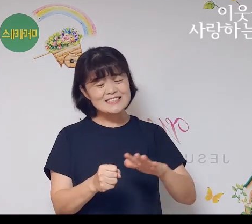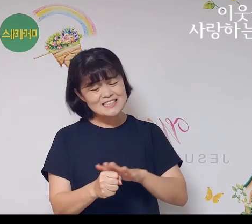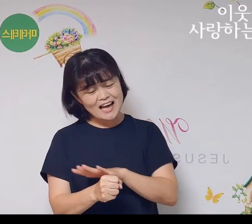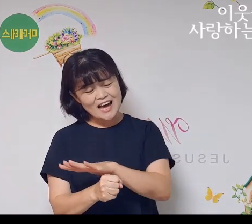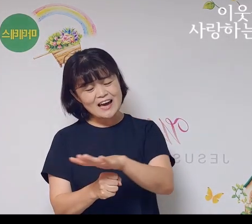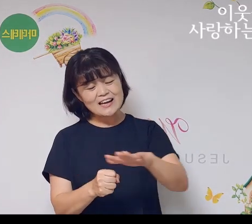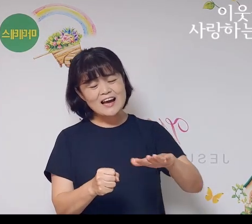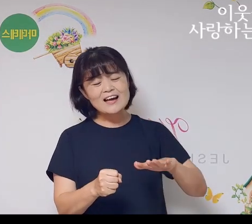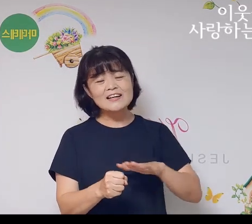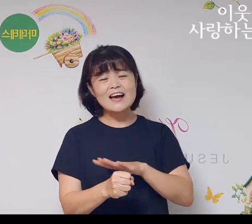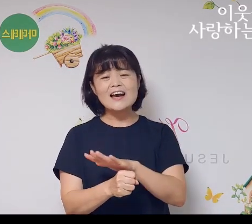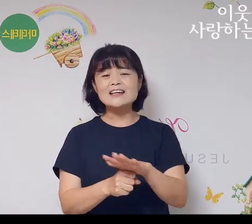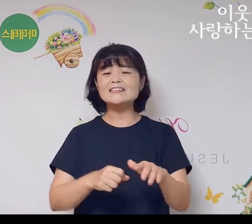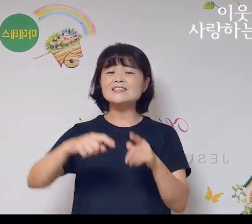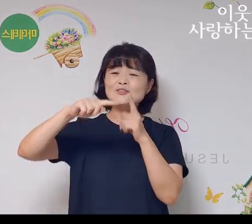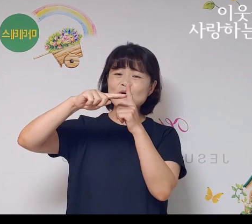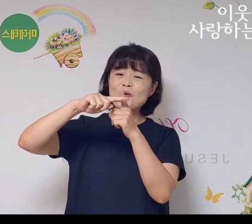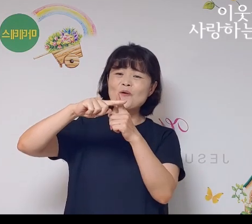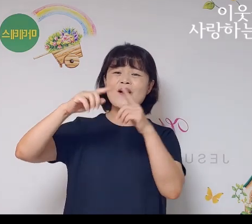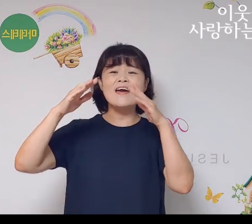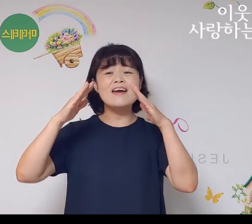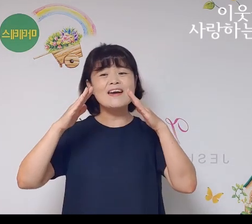이웃을 사랑하는 교회,